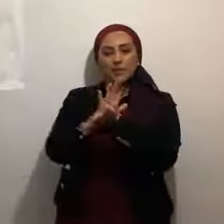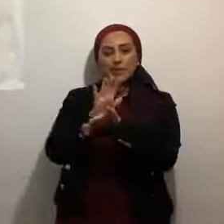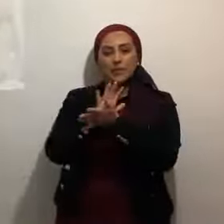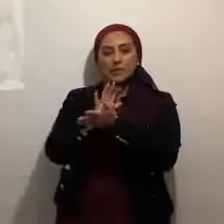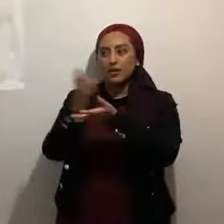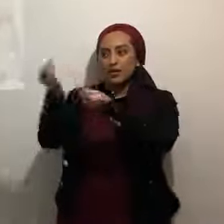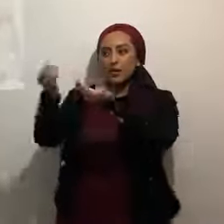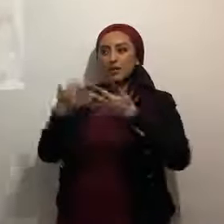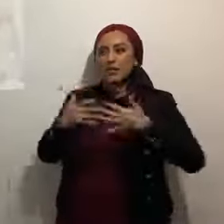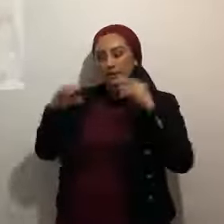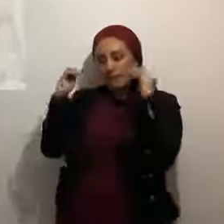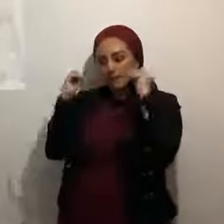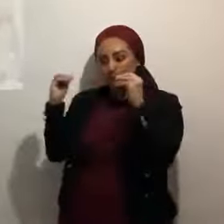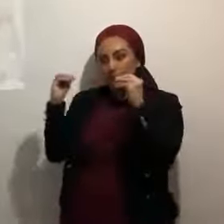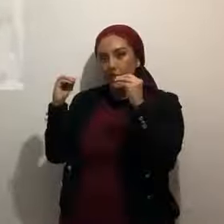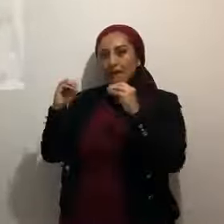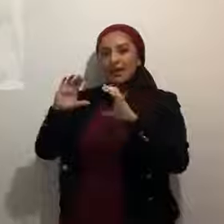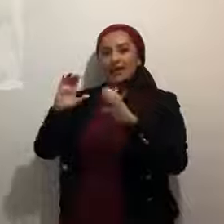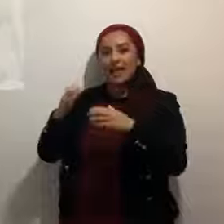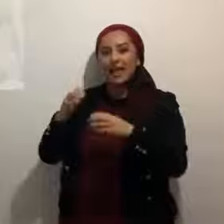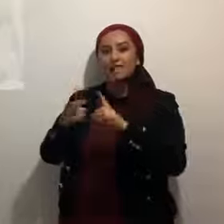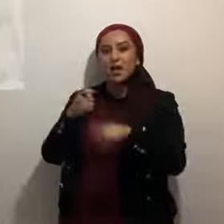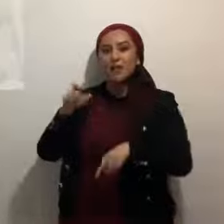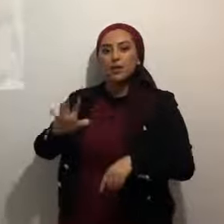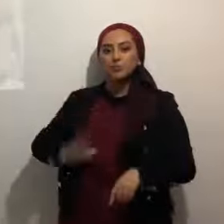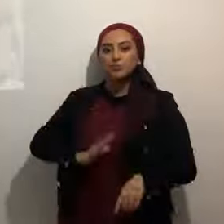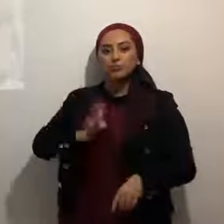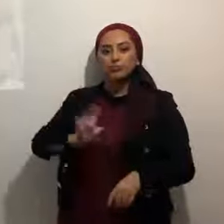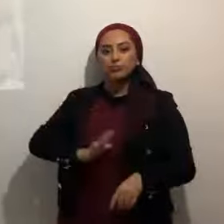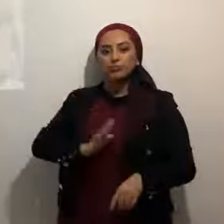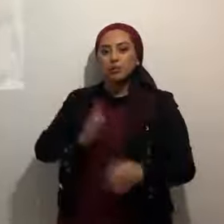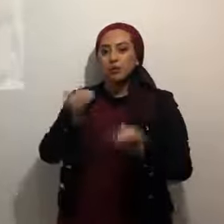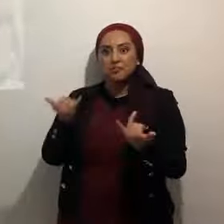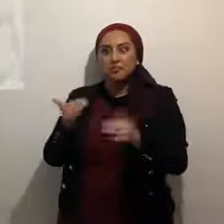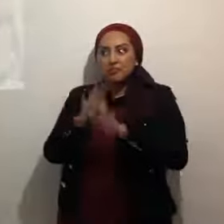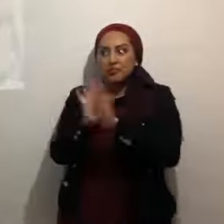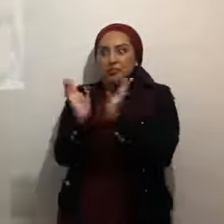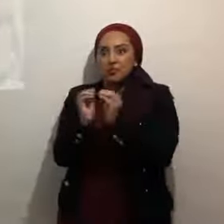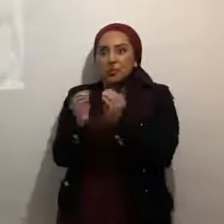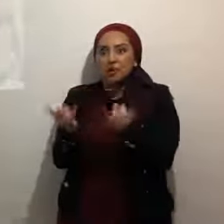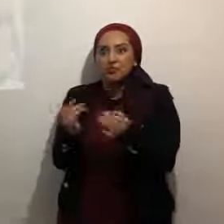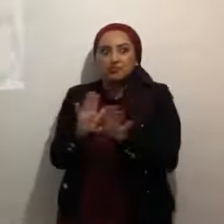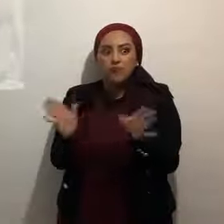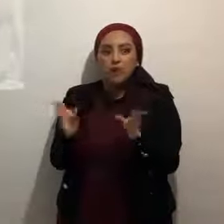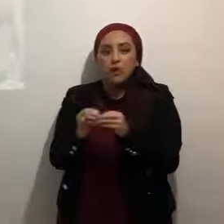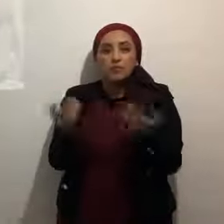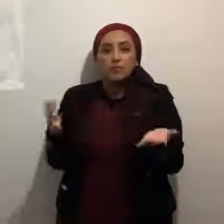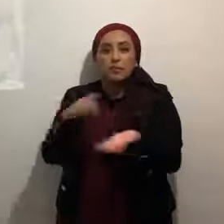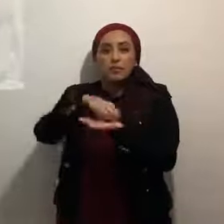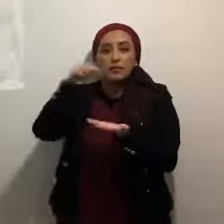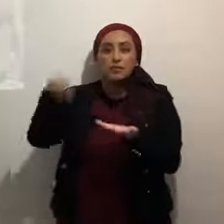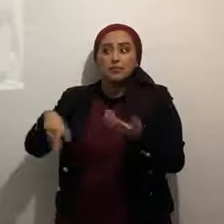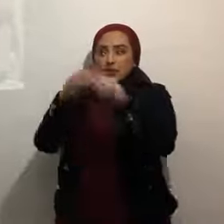secundaria, clases de civismo. Esa materia ya ni siquiera existe. Ya se perdieron todos los